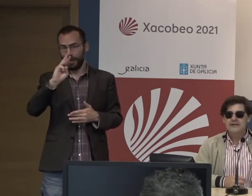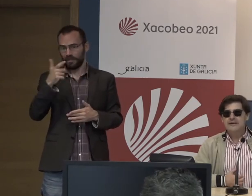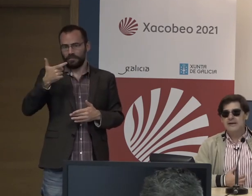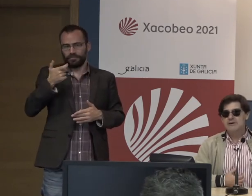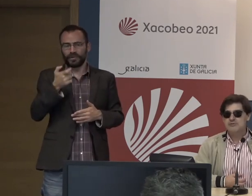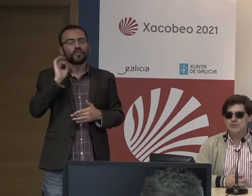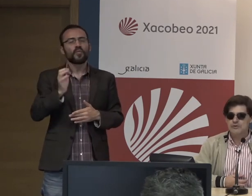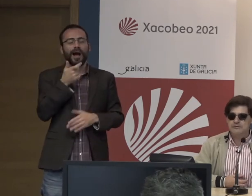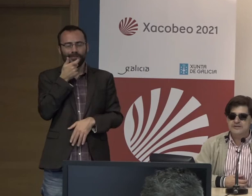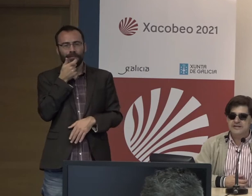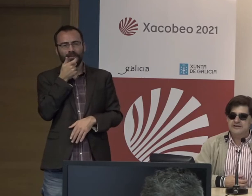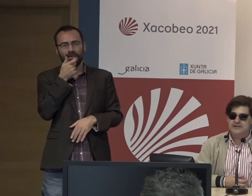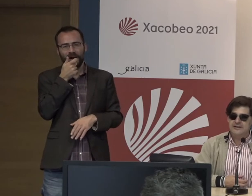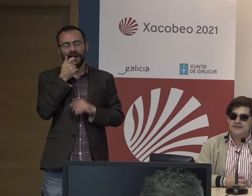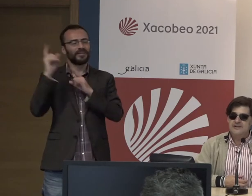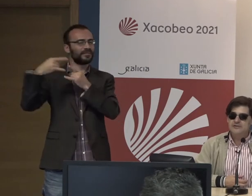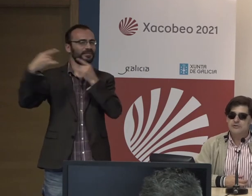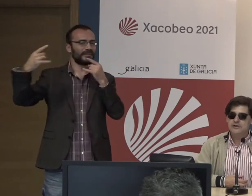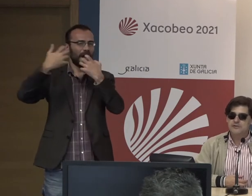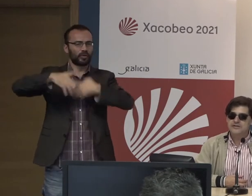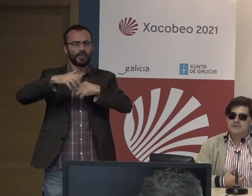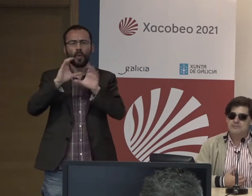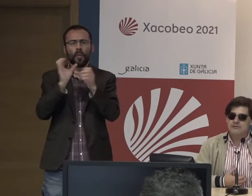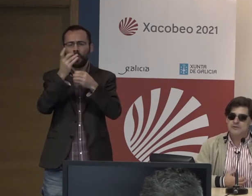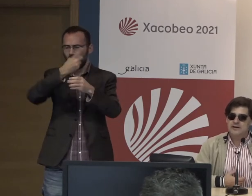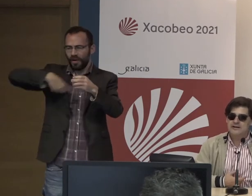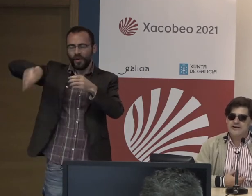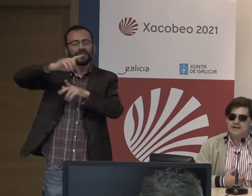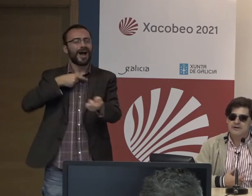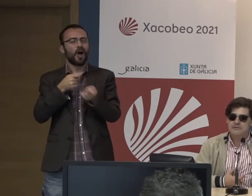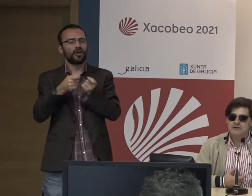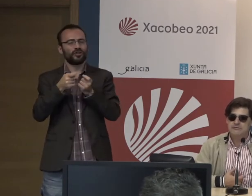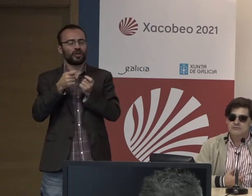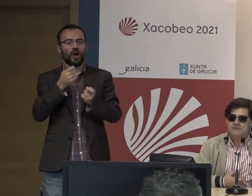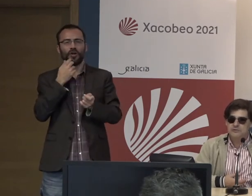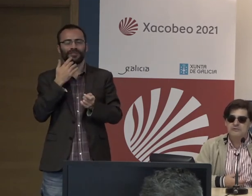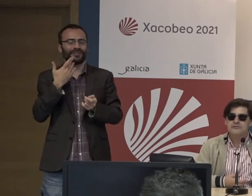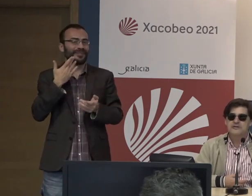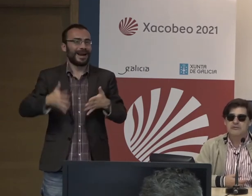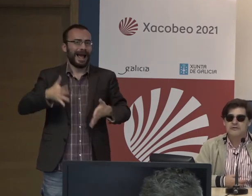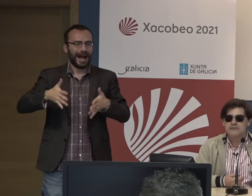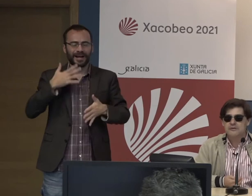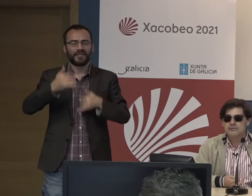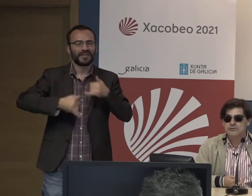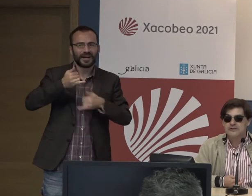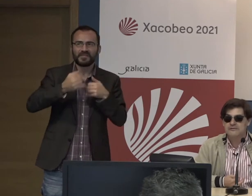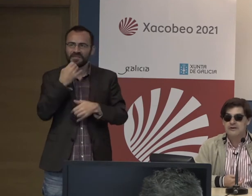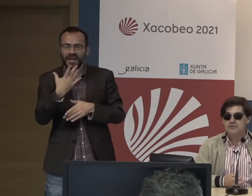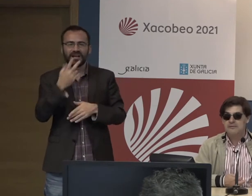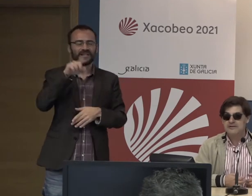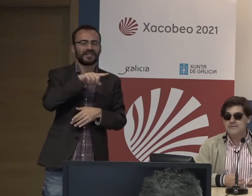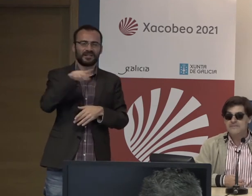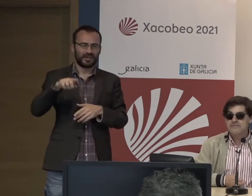pulsar, hablas con todos los que están en el canal, todos te contestan, entonces para controlar la carrera, a ver cómo va uno, los coches, todo, ahora lo estamos